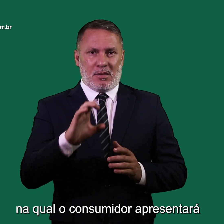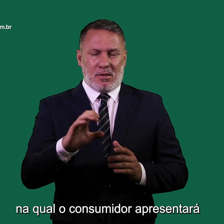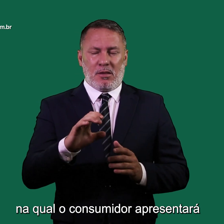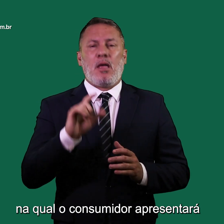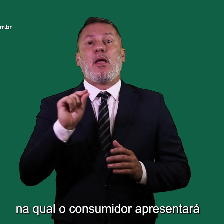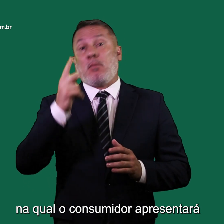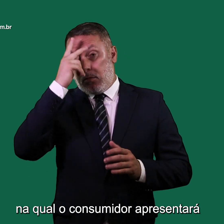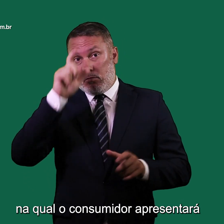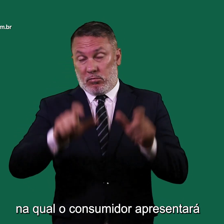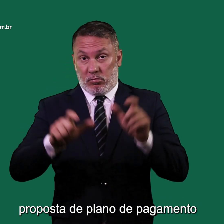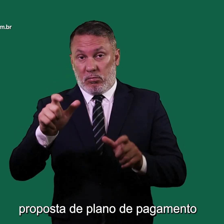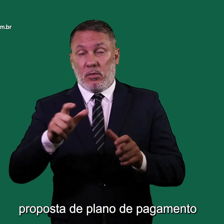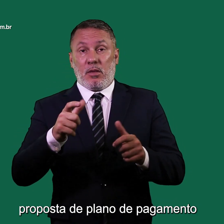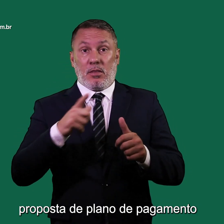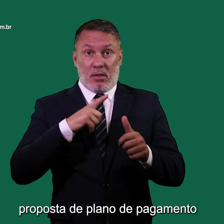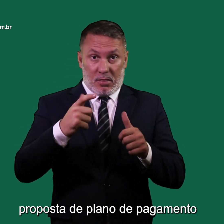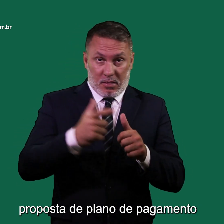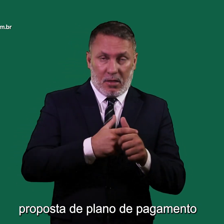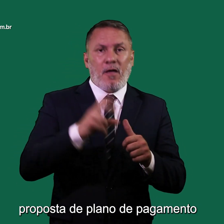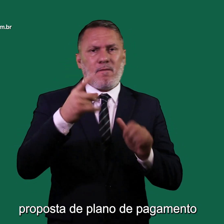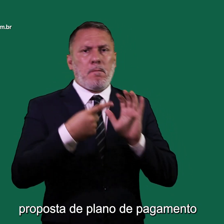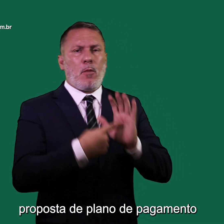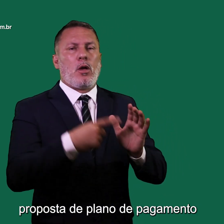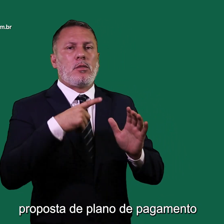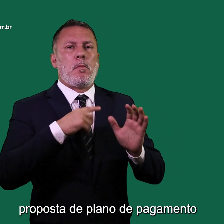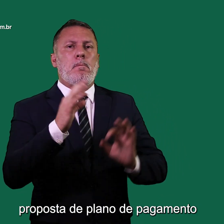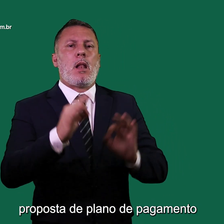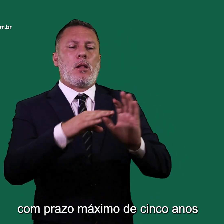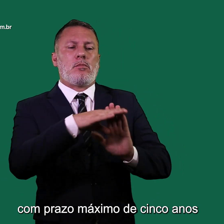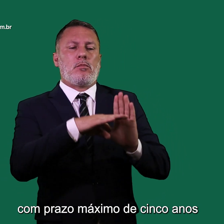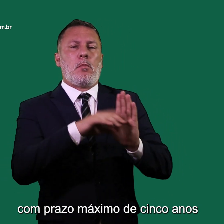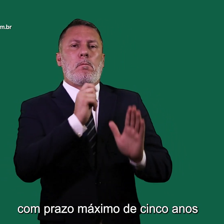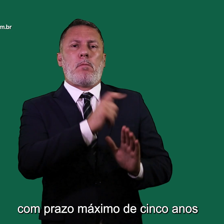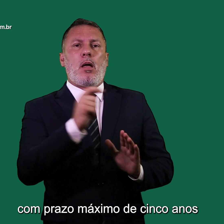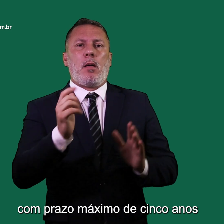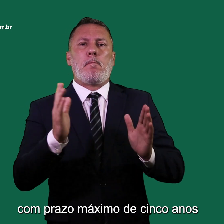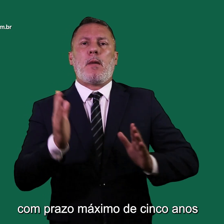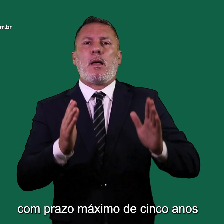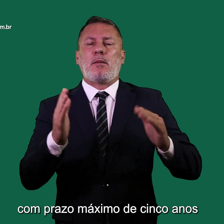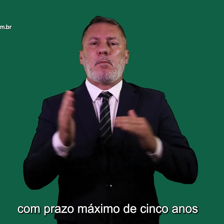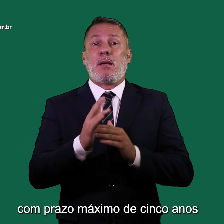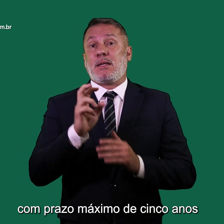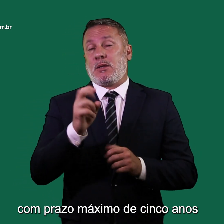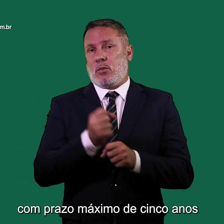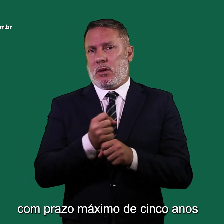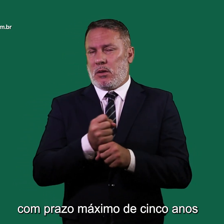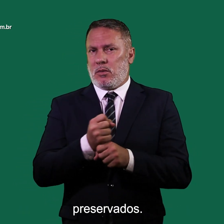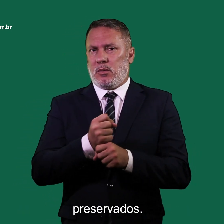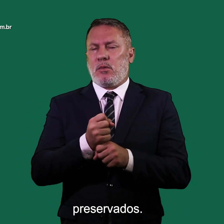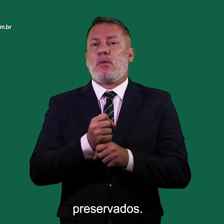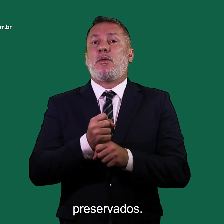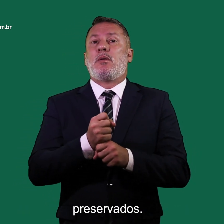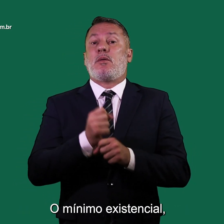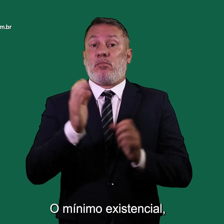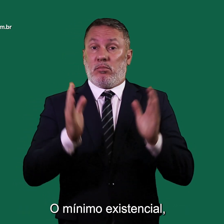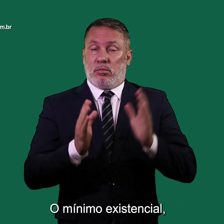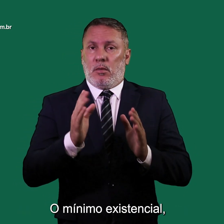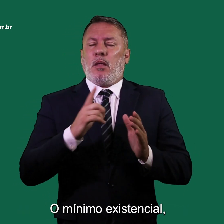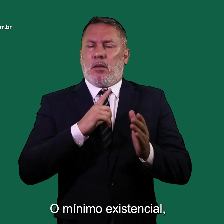consumidor apresentará proposta de plano de pagamento com prazo máximo de 5 anos, preservados o mínimo